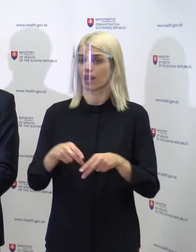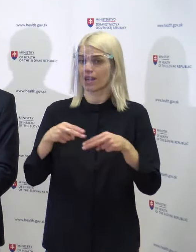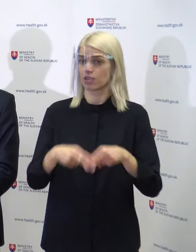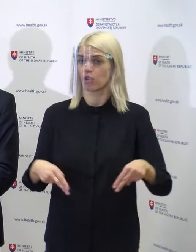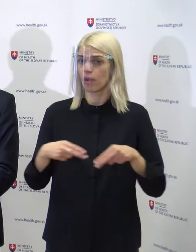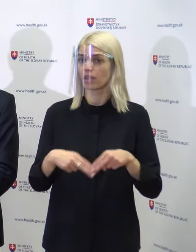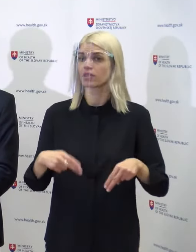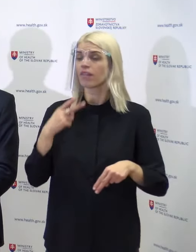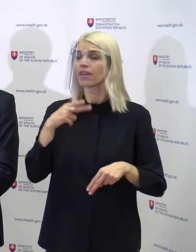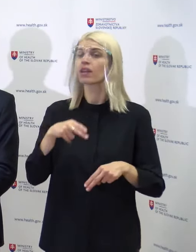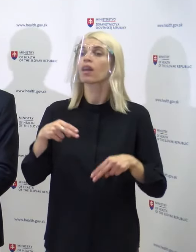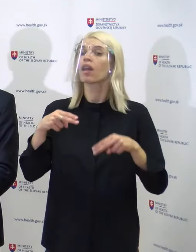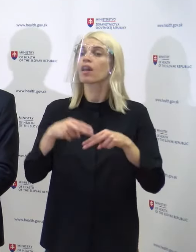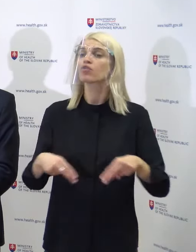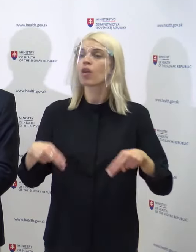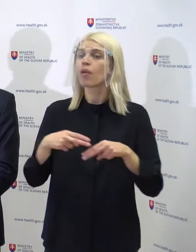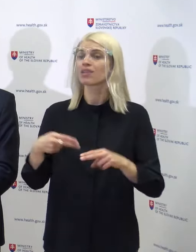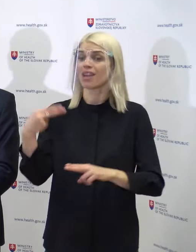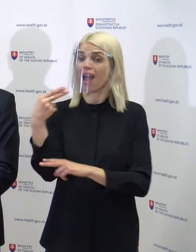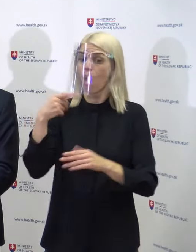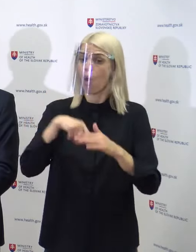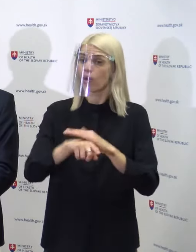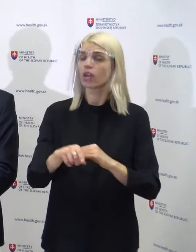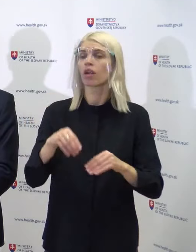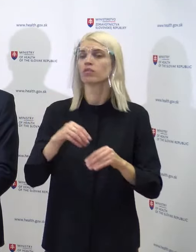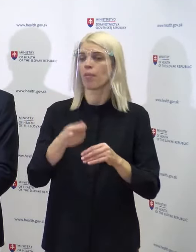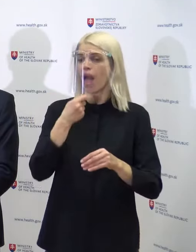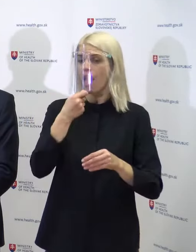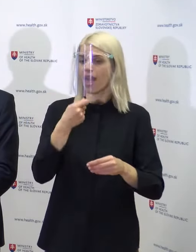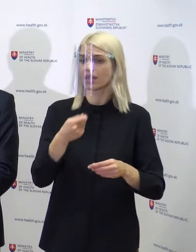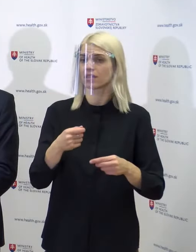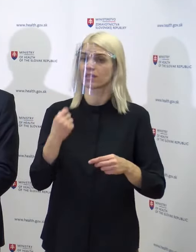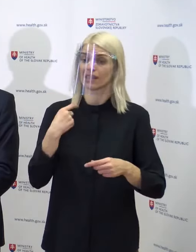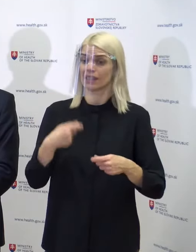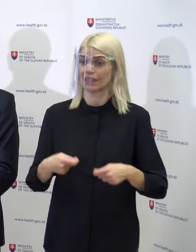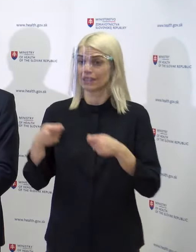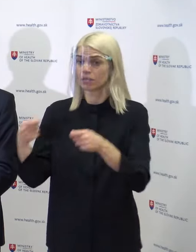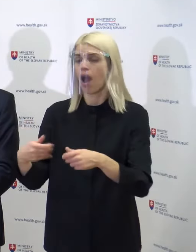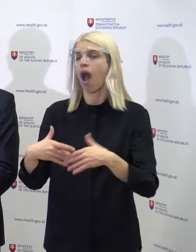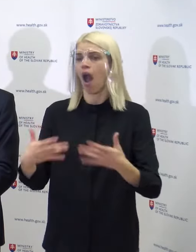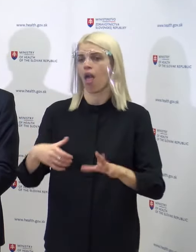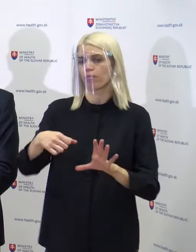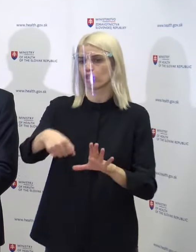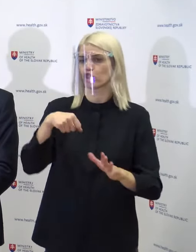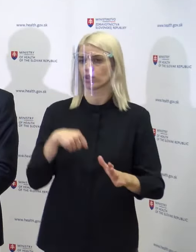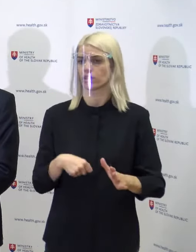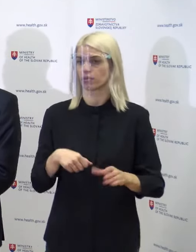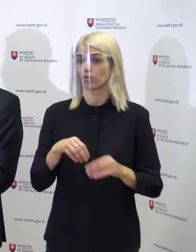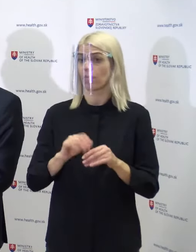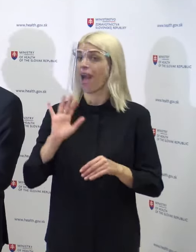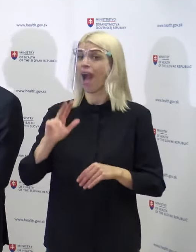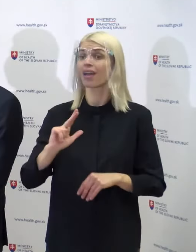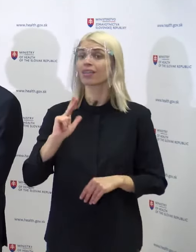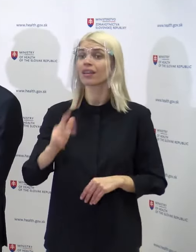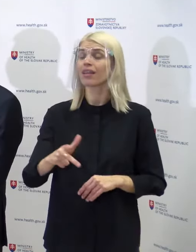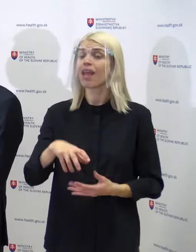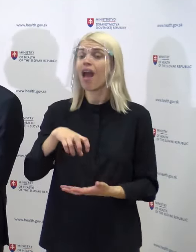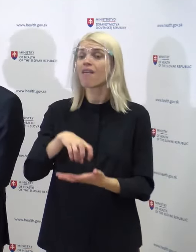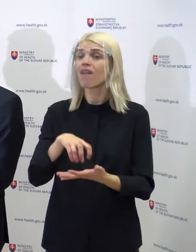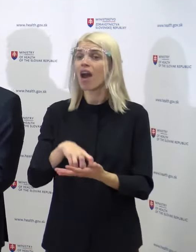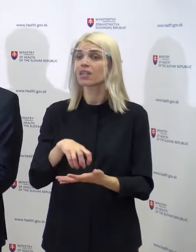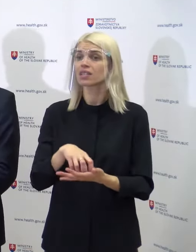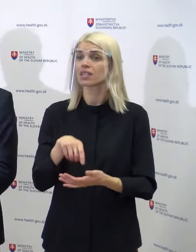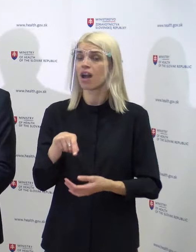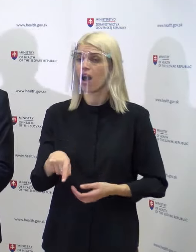že reštaurácie hotelov len vydať s okienkom, to znamená, že reštaurácie ani v tretej fáze, tak to mám to. Pokiaľ mám